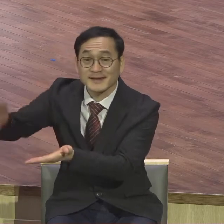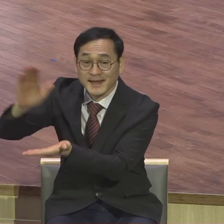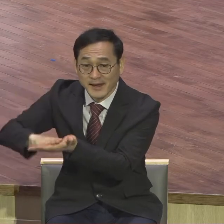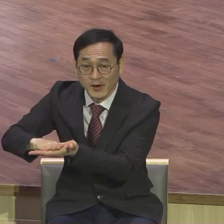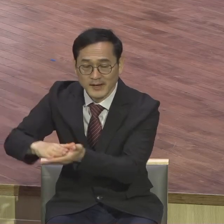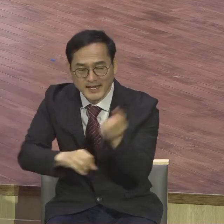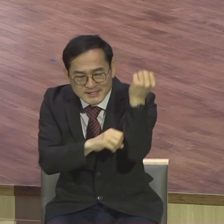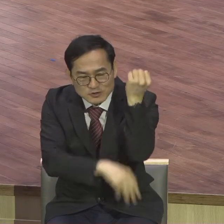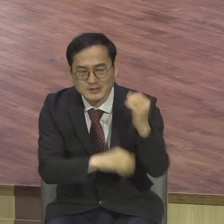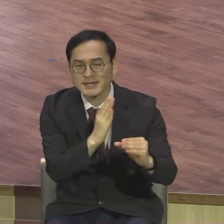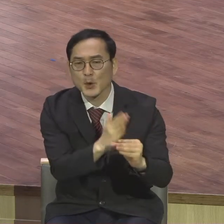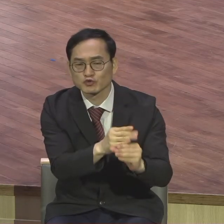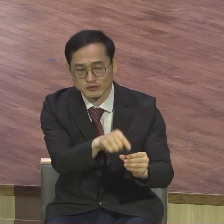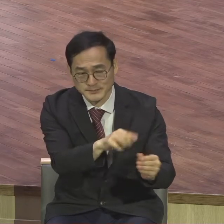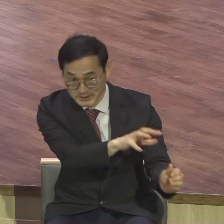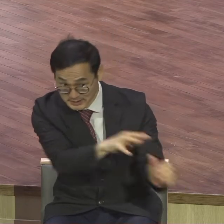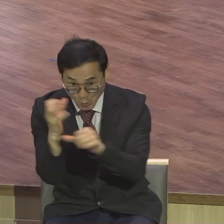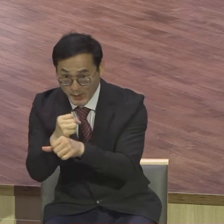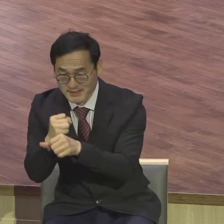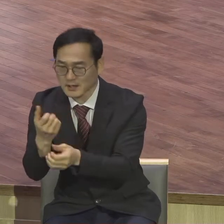그러한 이